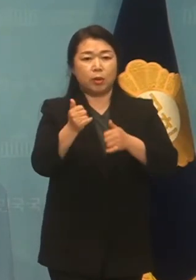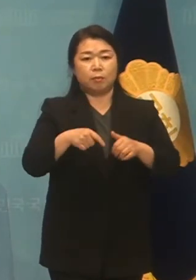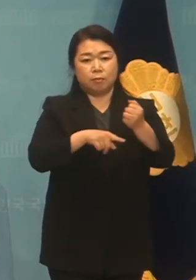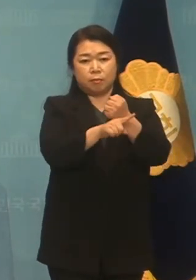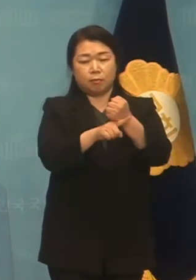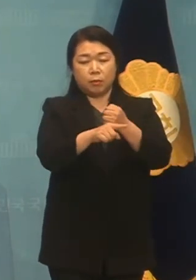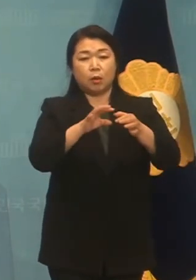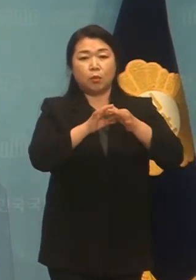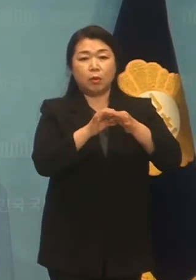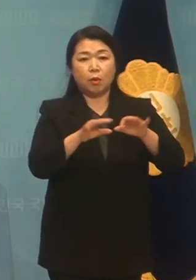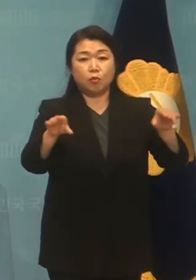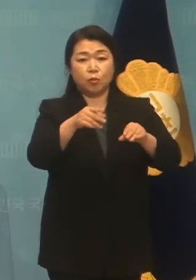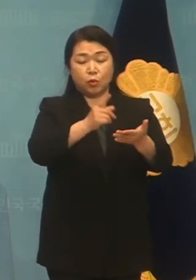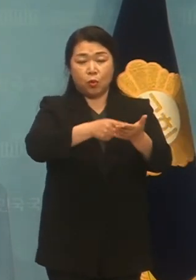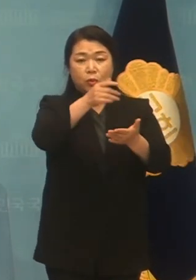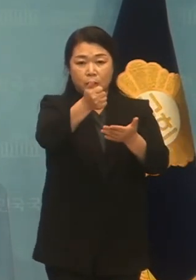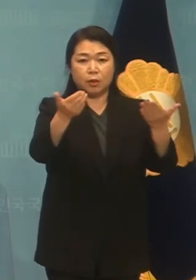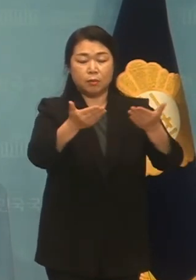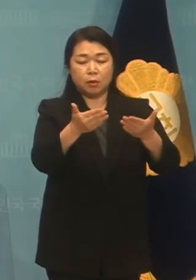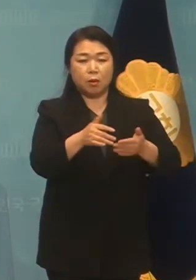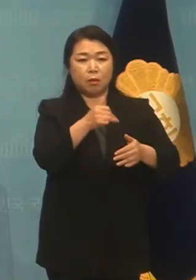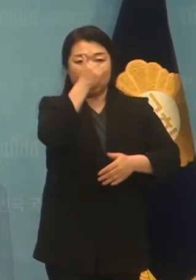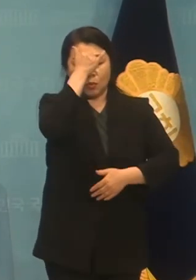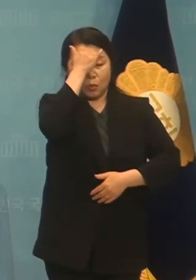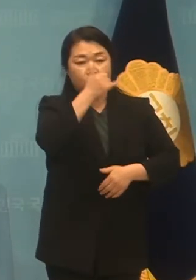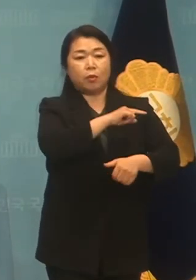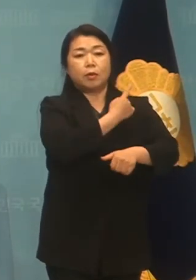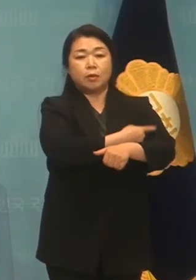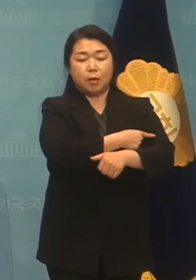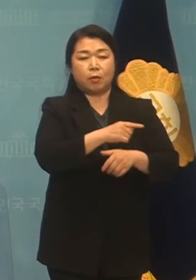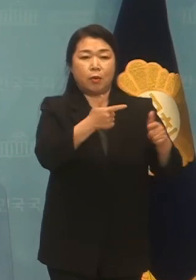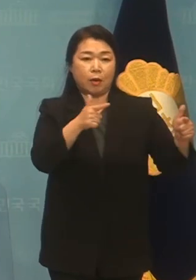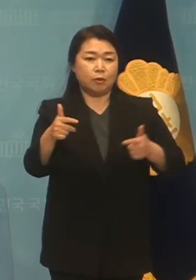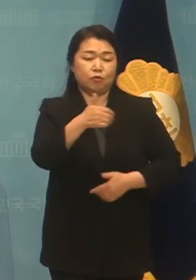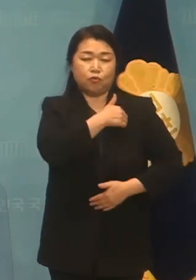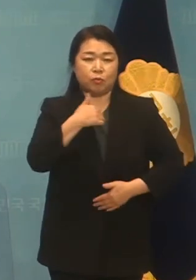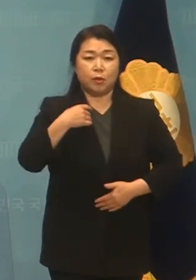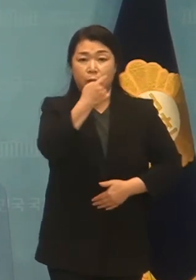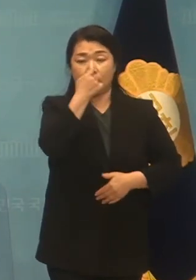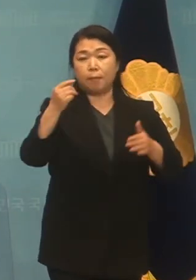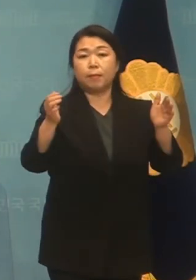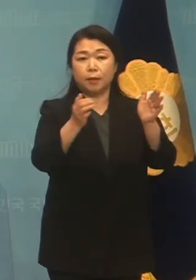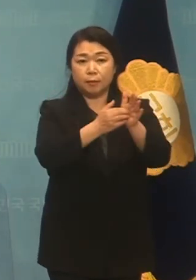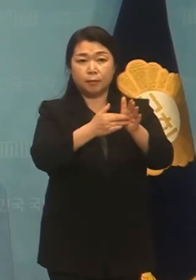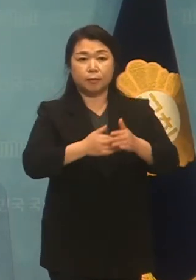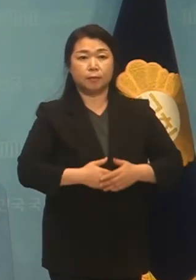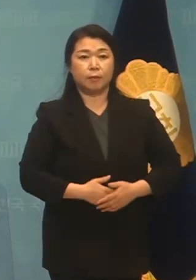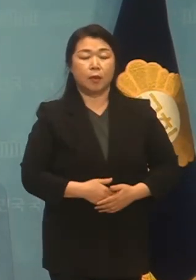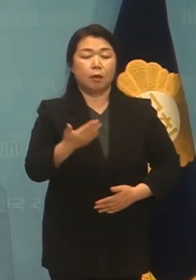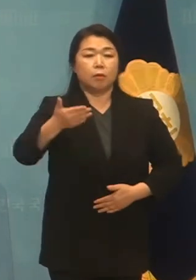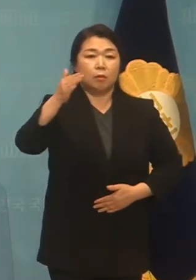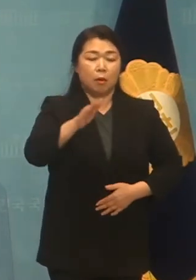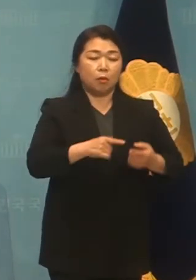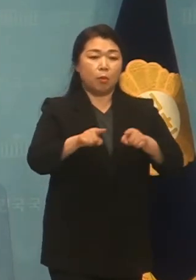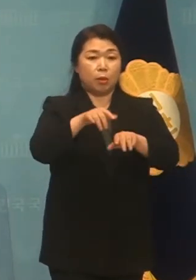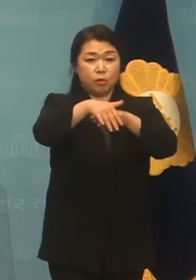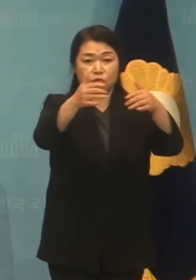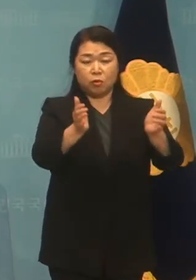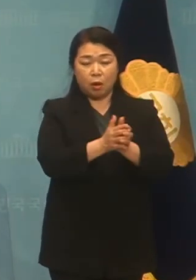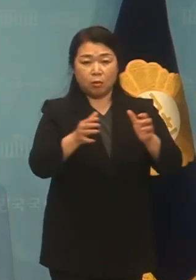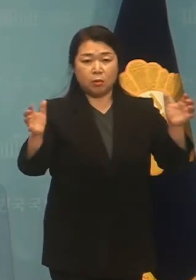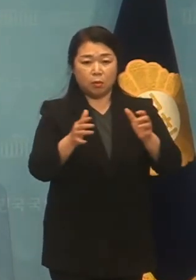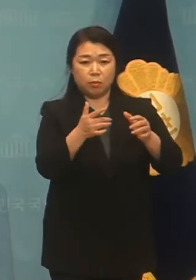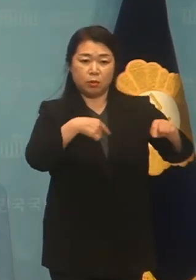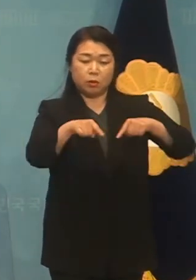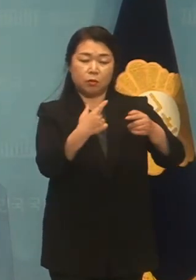통해 국무총리로서 도덕성과 능력, 자질을 충분히 검증했습니다. 그러나 더불어민주당의